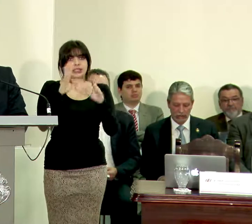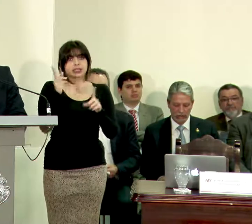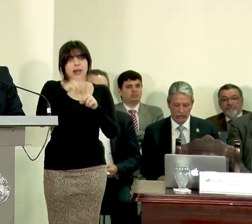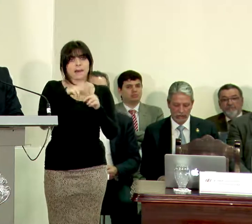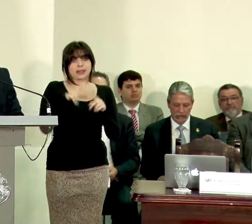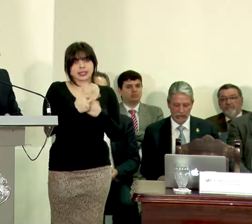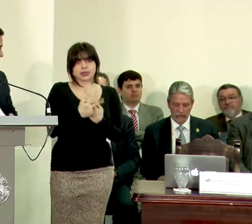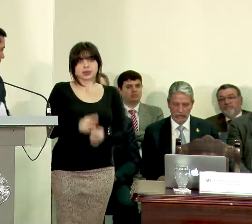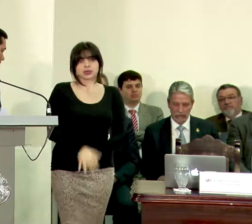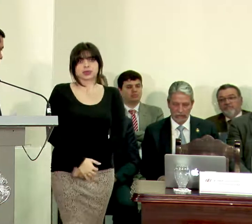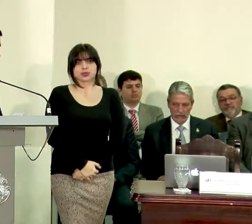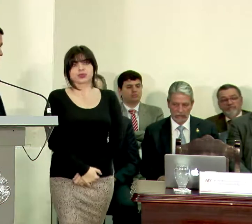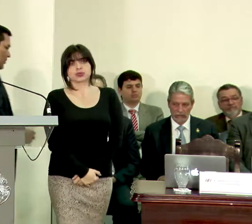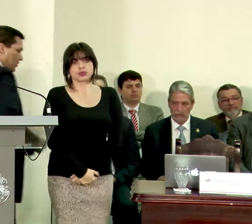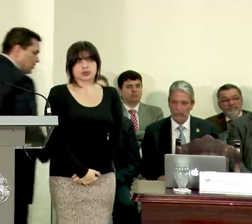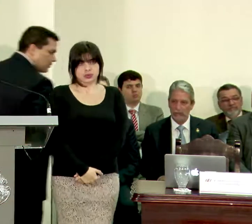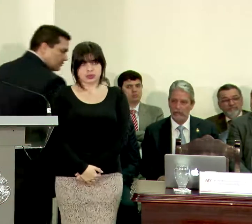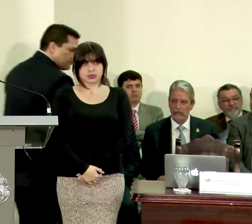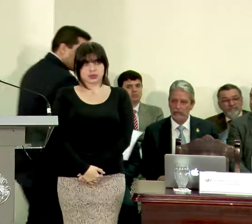inicialmente.